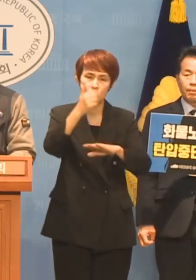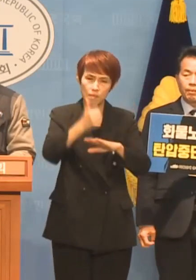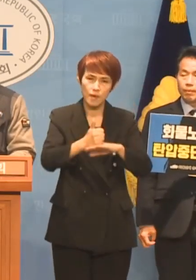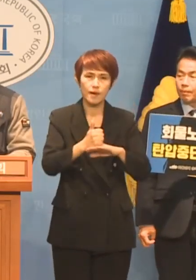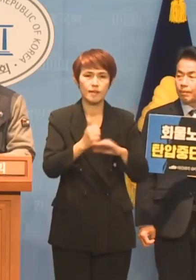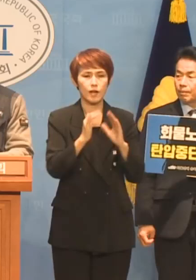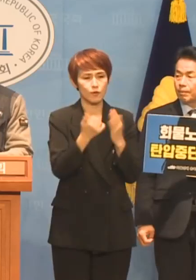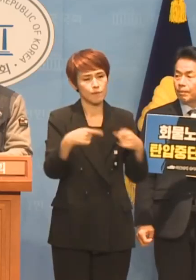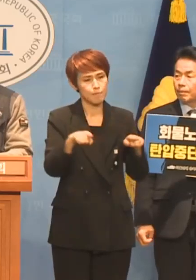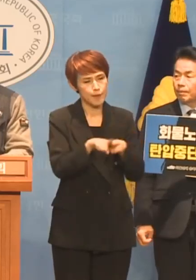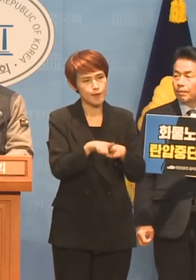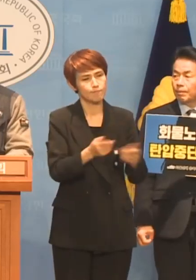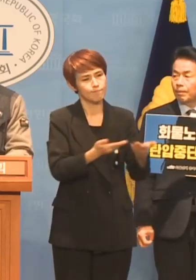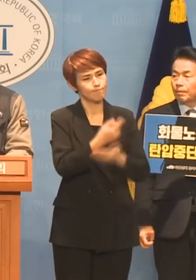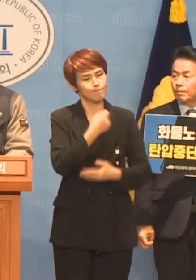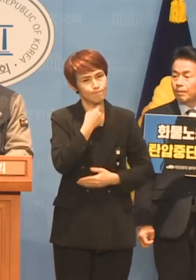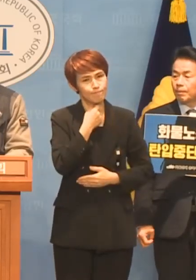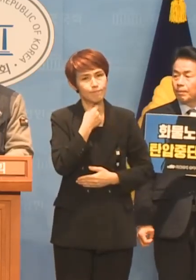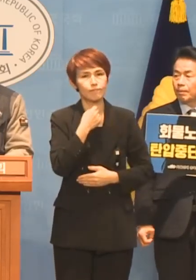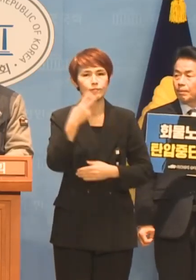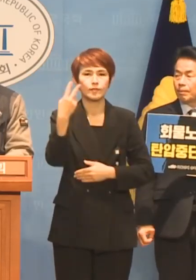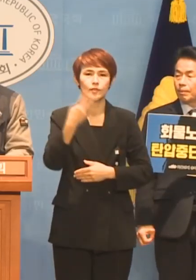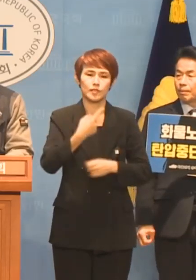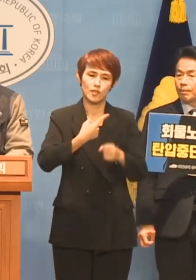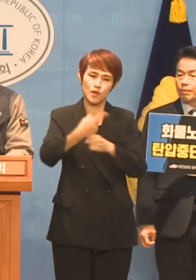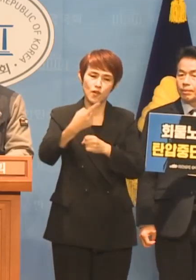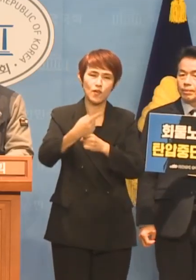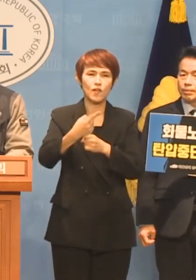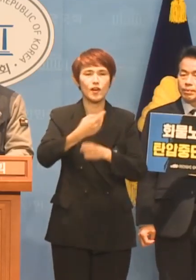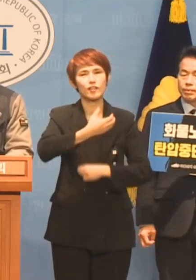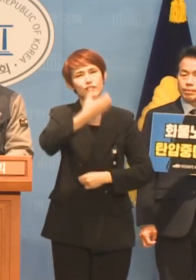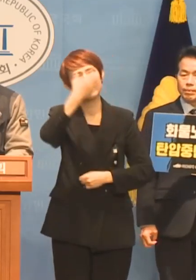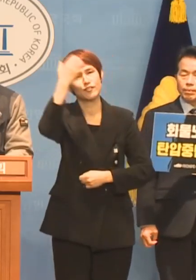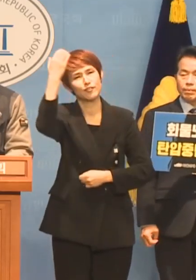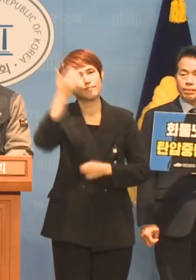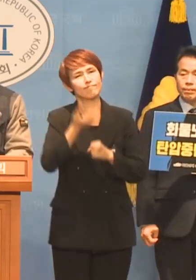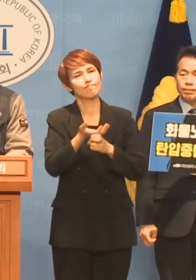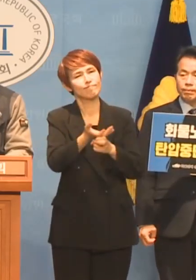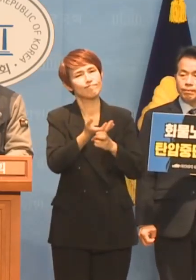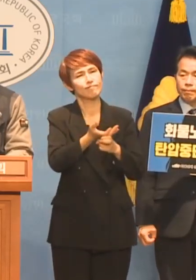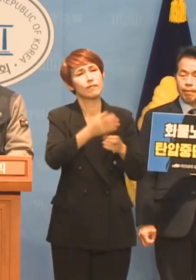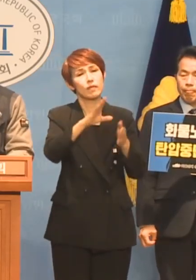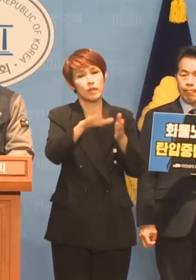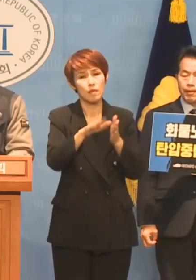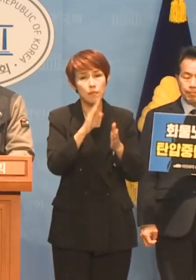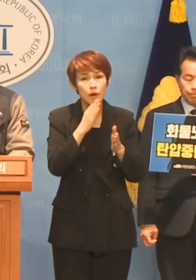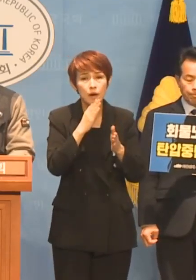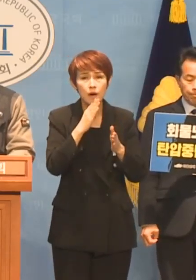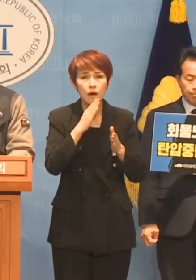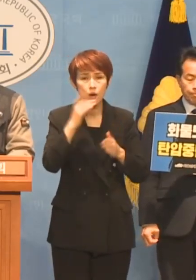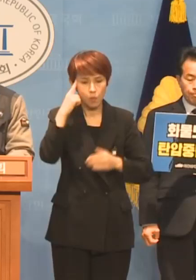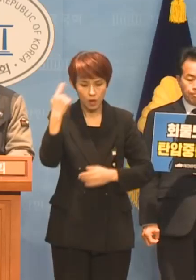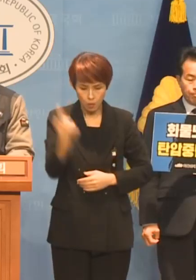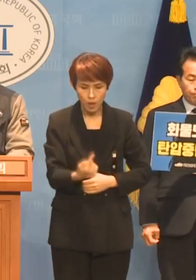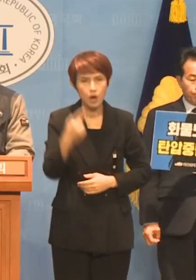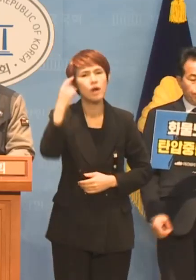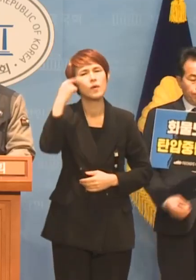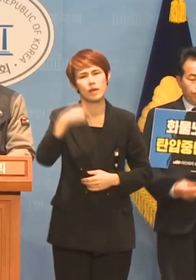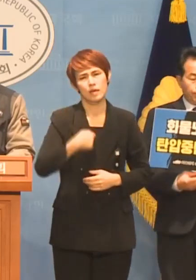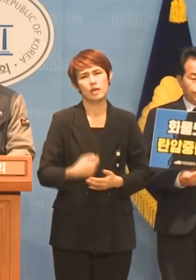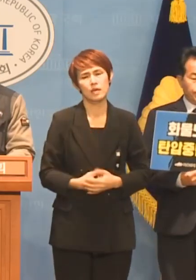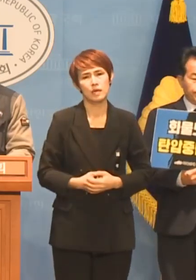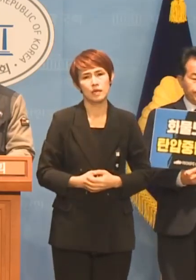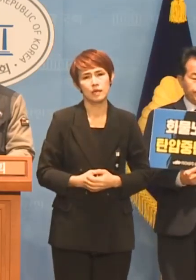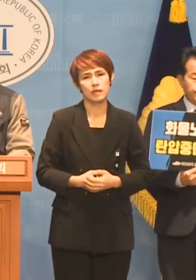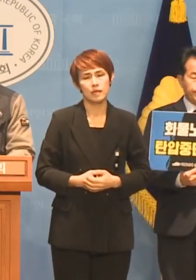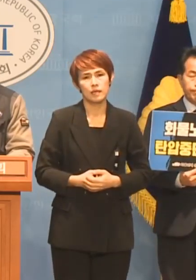함께 마무리하고 또 25년에 달리단 꿈을 꾸며 배송 업무를 하고 있을 시간에 저는 왜 이곳에 와 있는 걸까요?